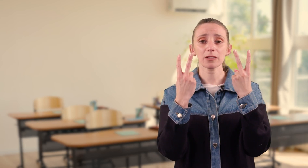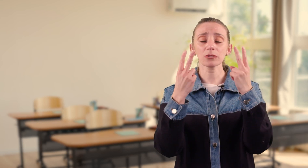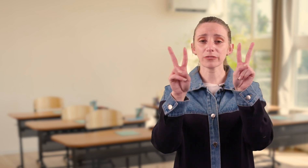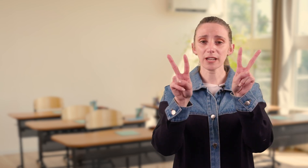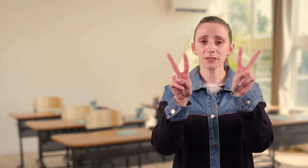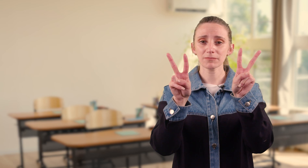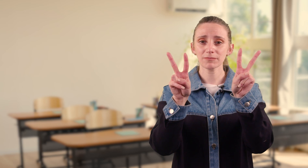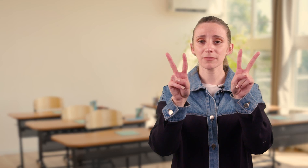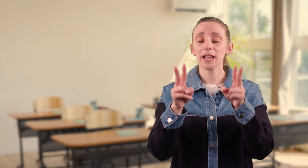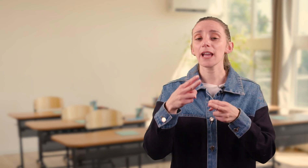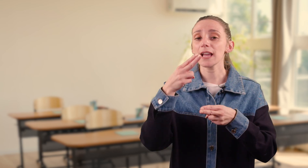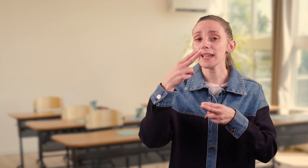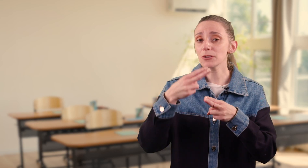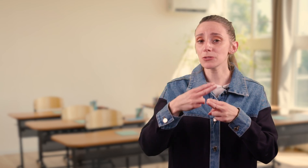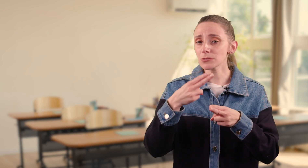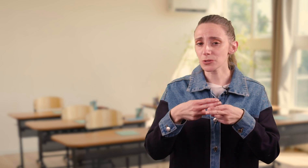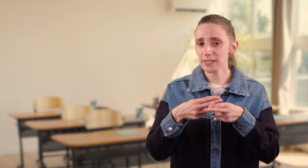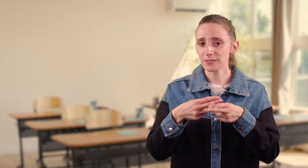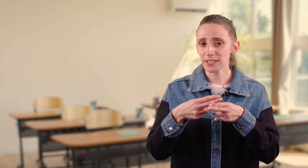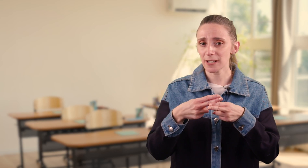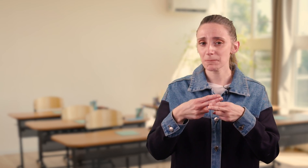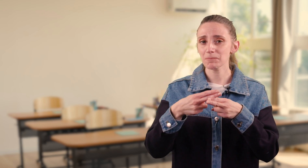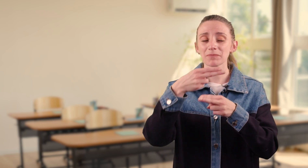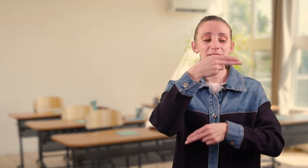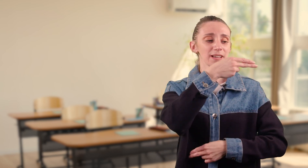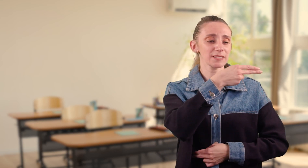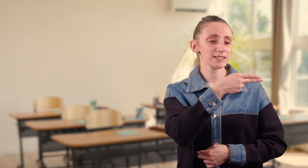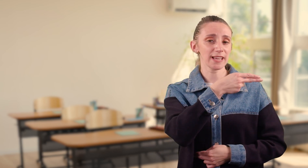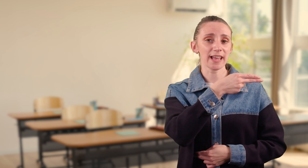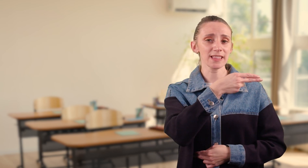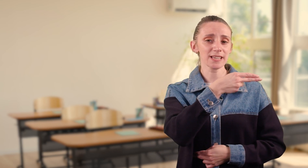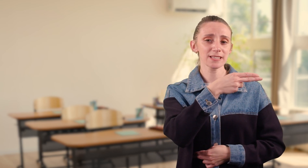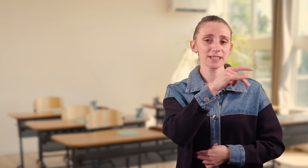une ville. Et le nom de cette ville, c'est